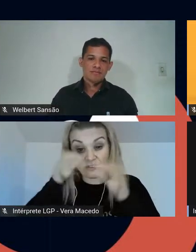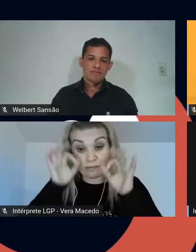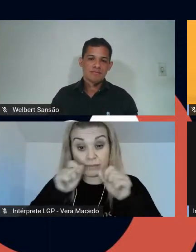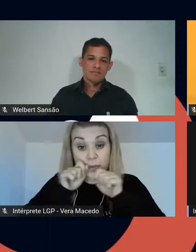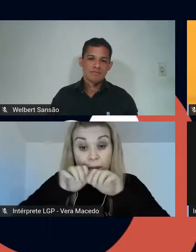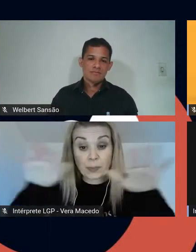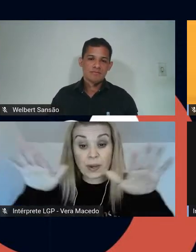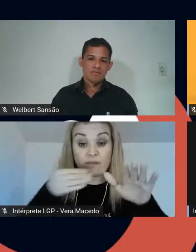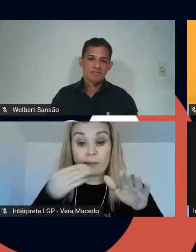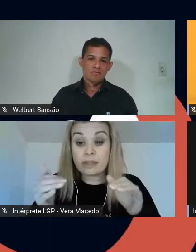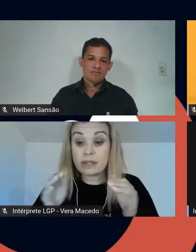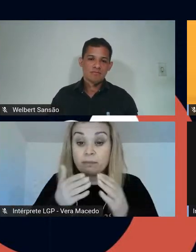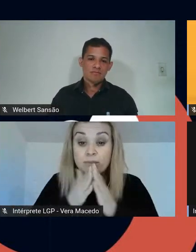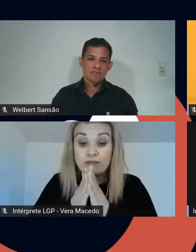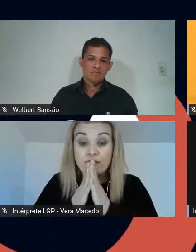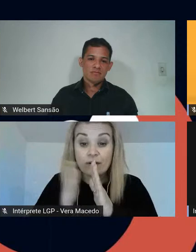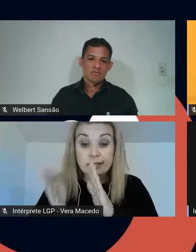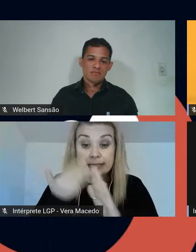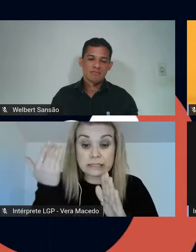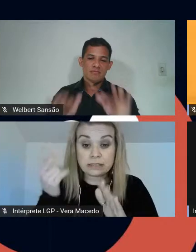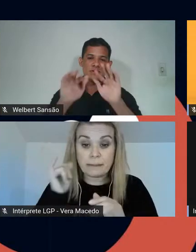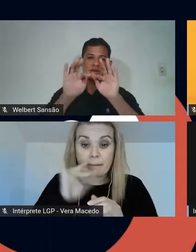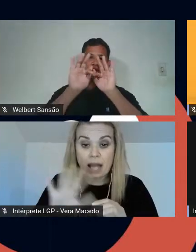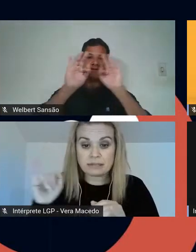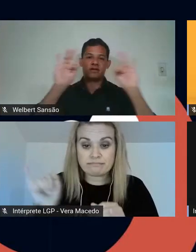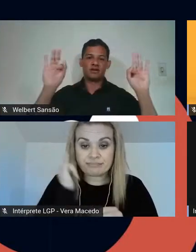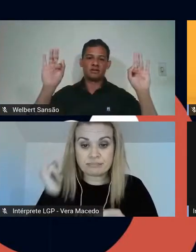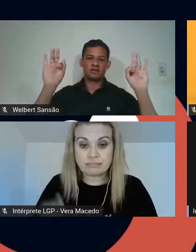para passar aqui a próxima imagem.